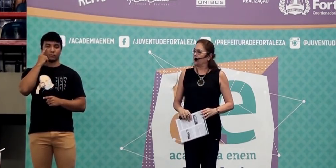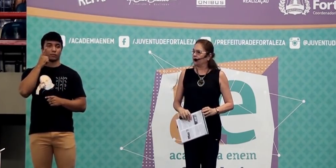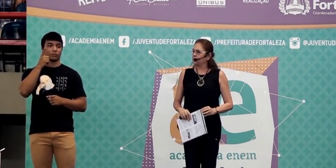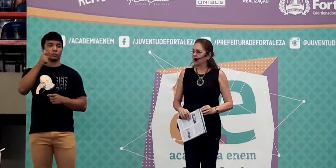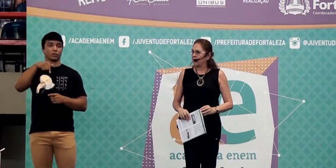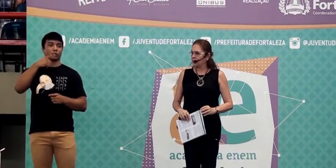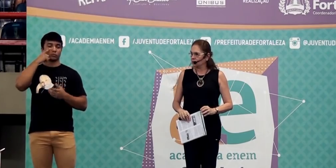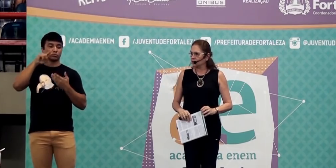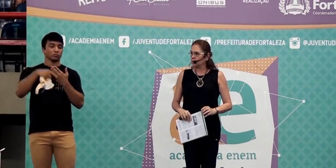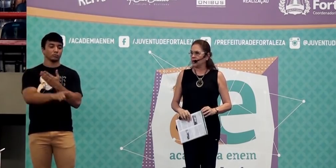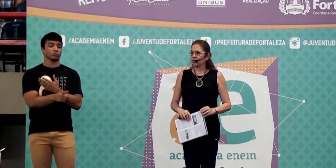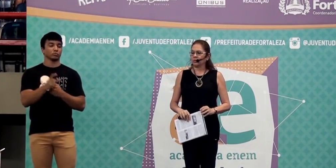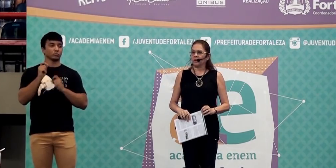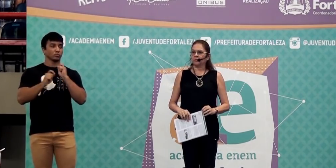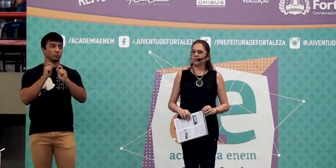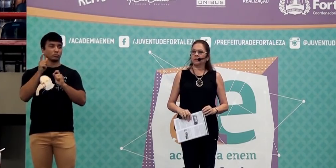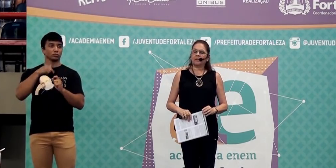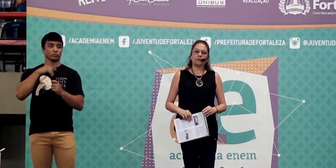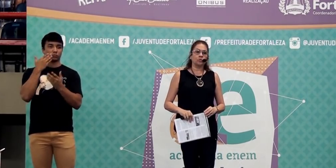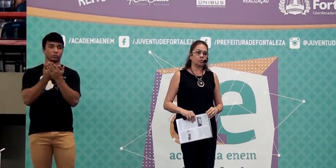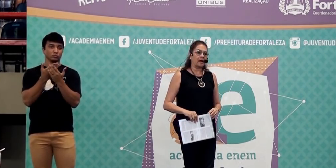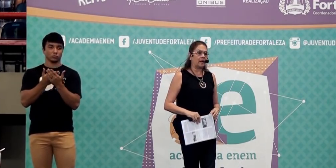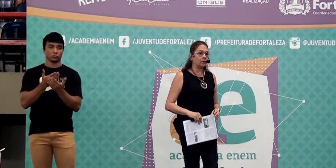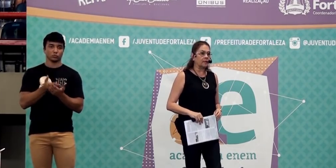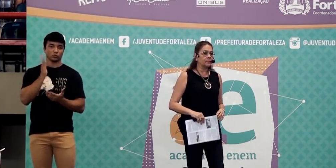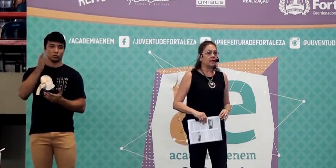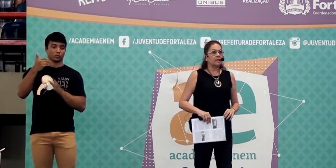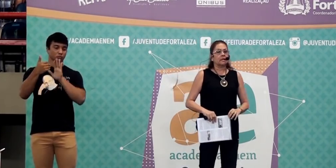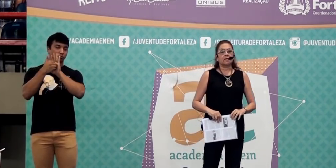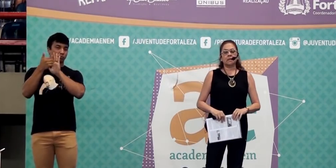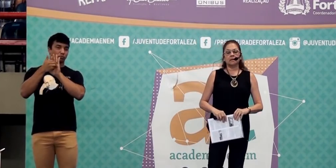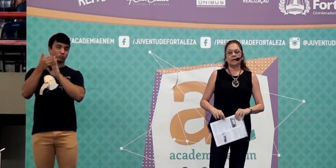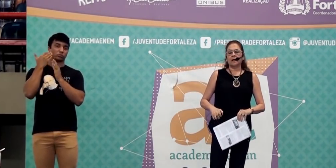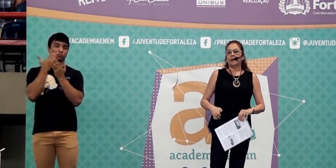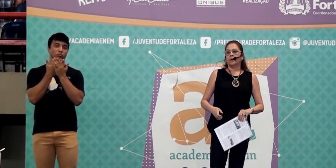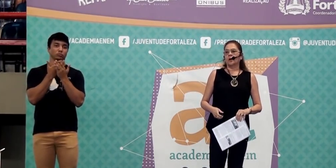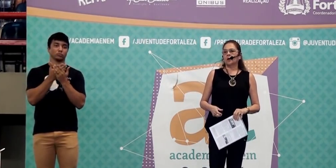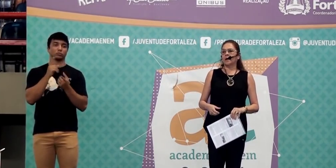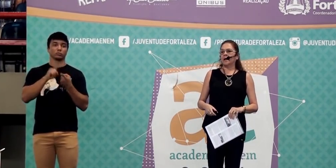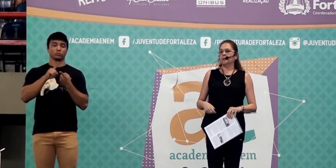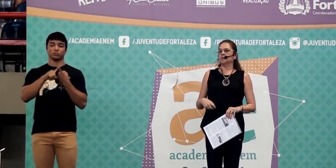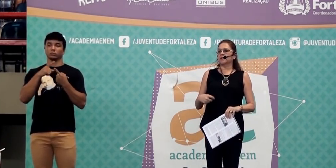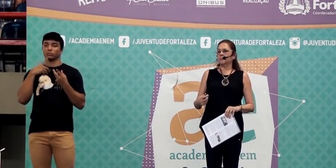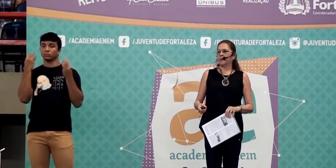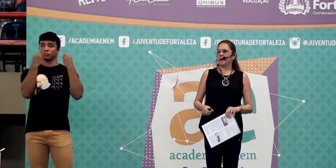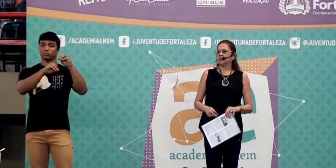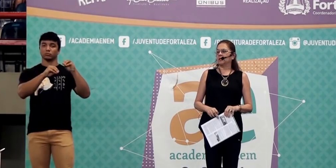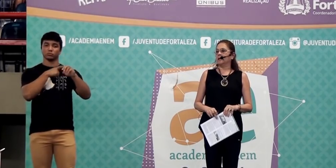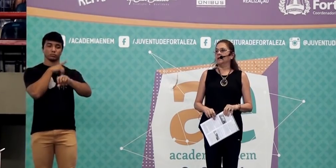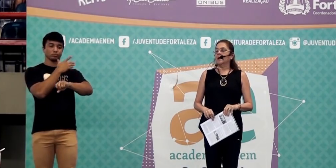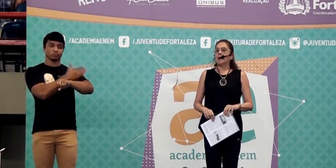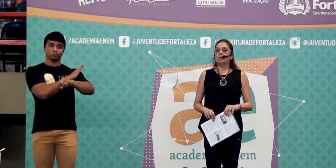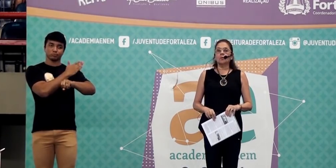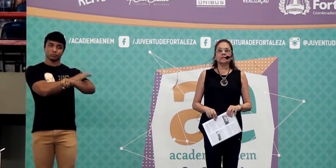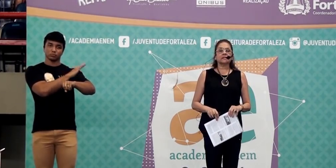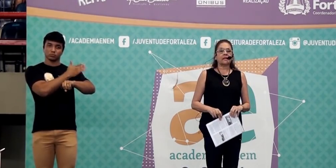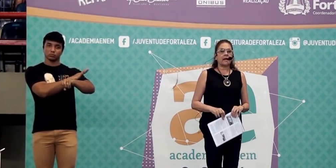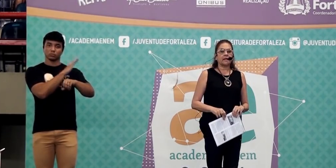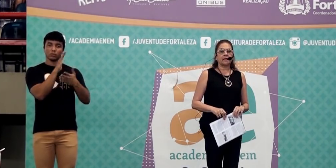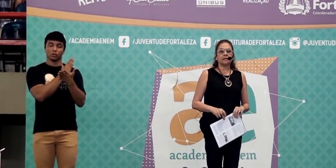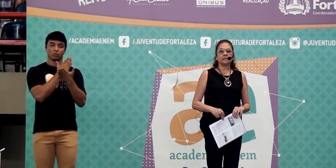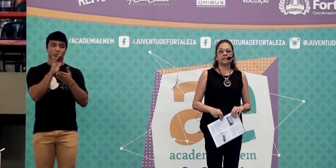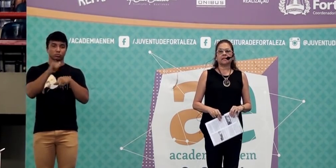nós aprofundarmos o que estudamos na última aula e colocarmos em prática